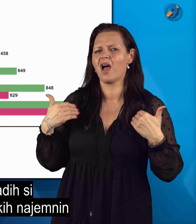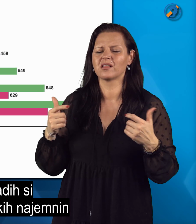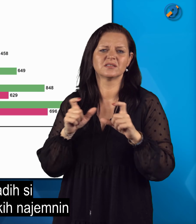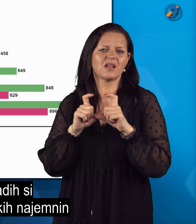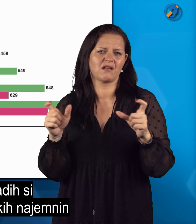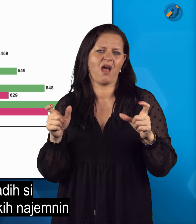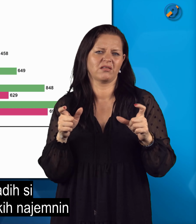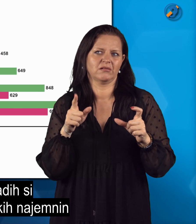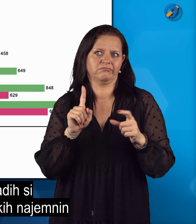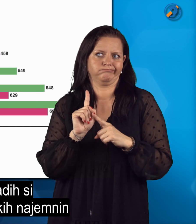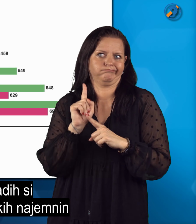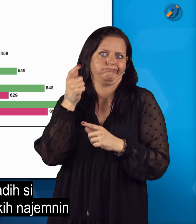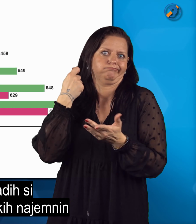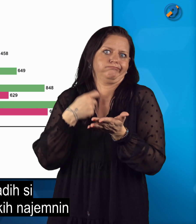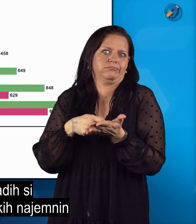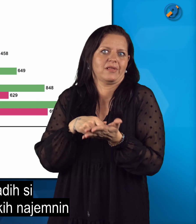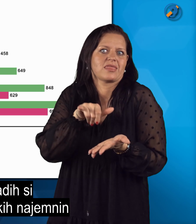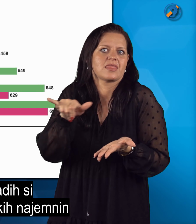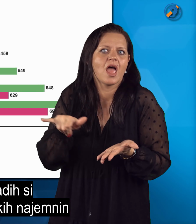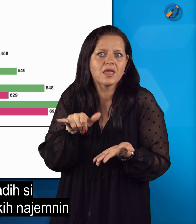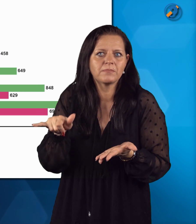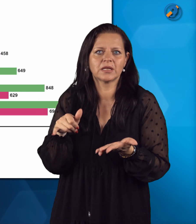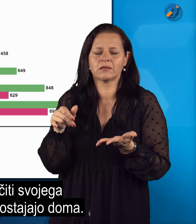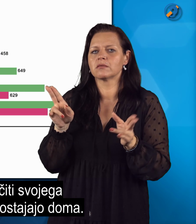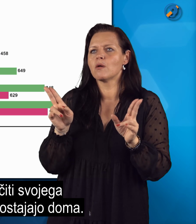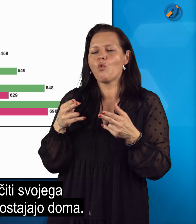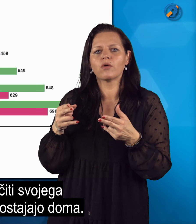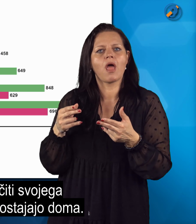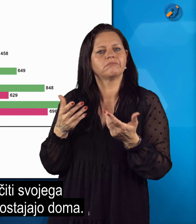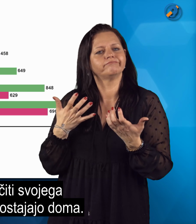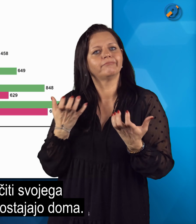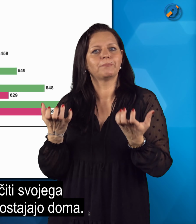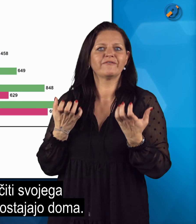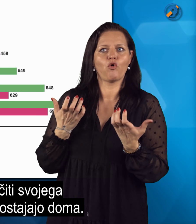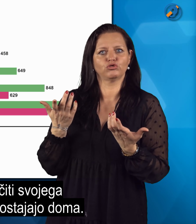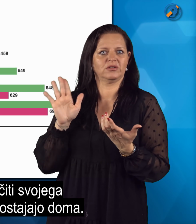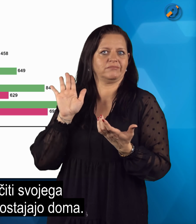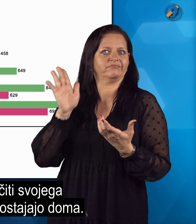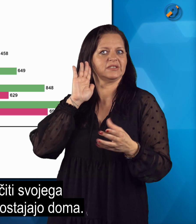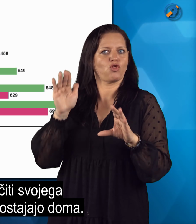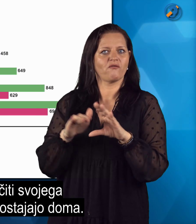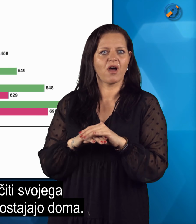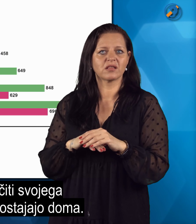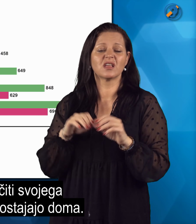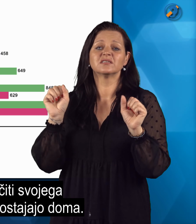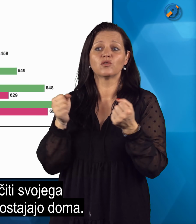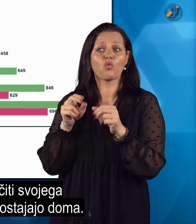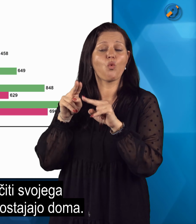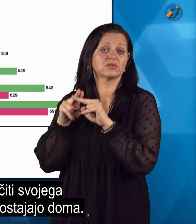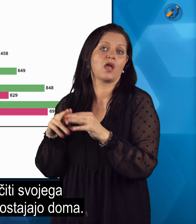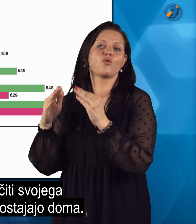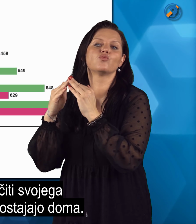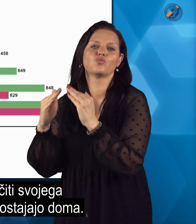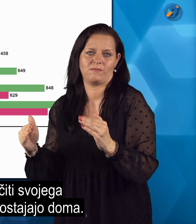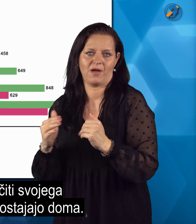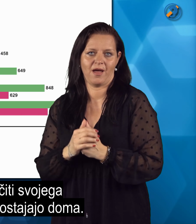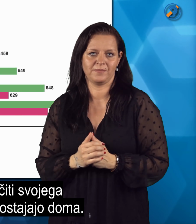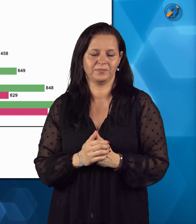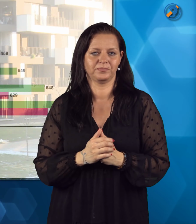Veliko mladih si zaradi tako visokih najemnin ne more privoščiti svojega stanovanja in zato ostajajo doma.